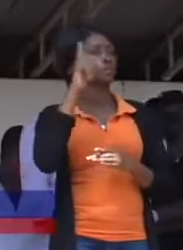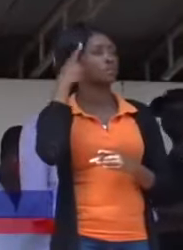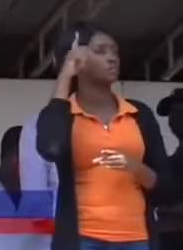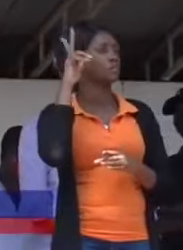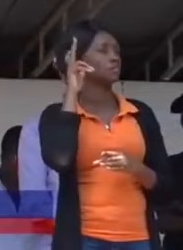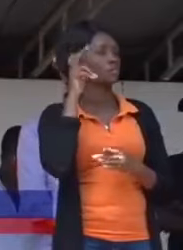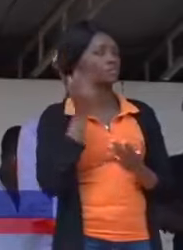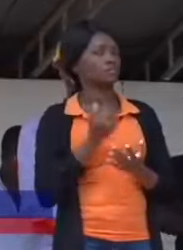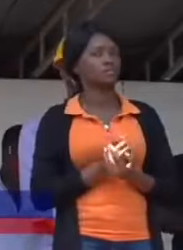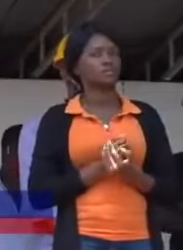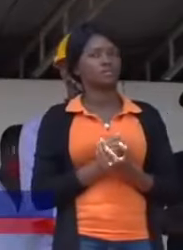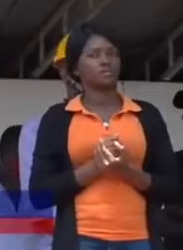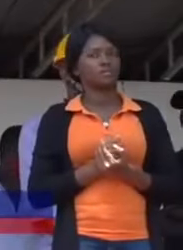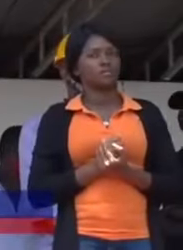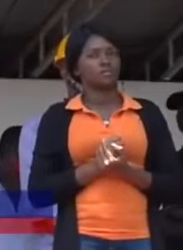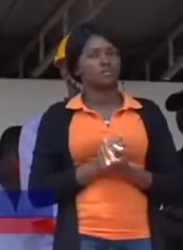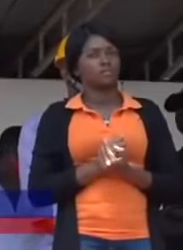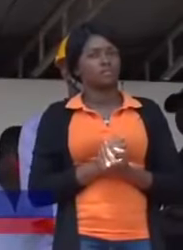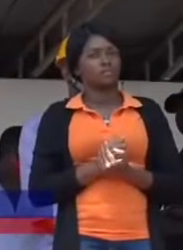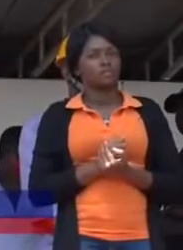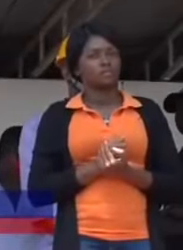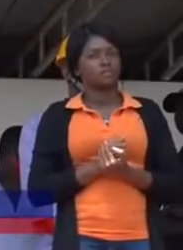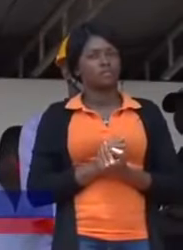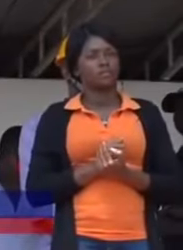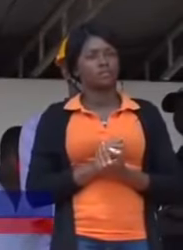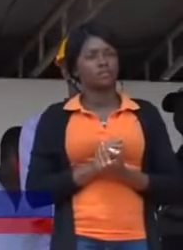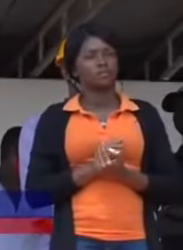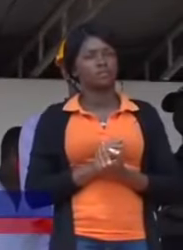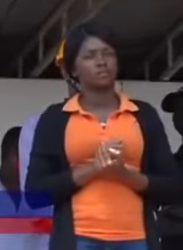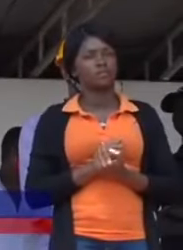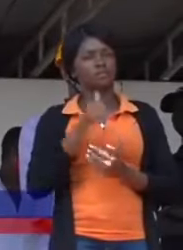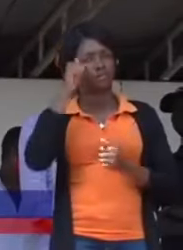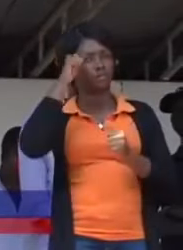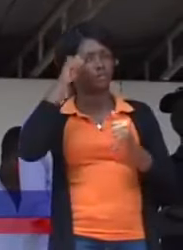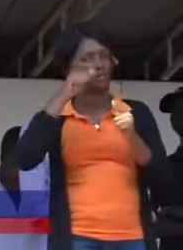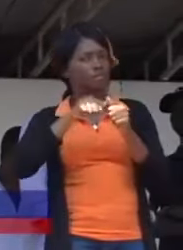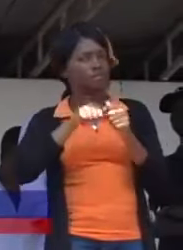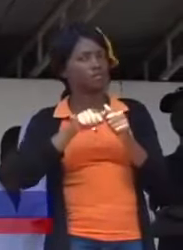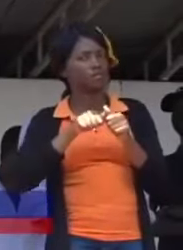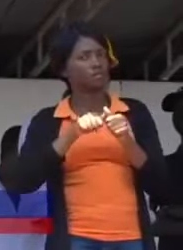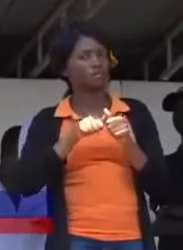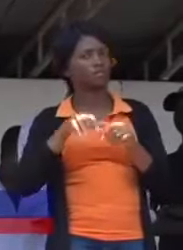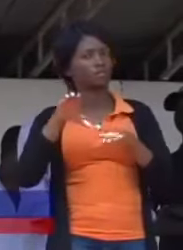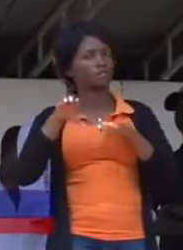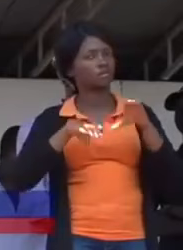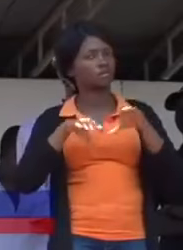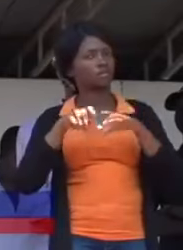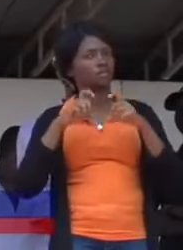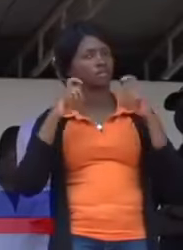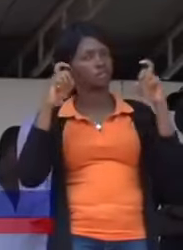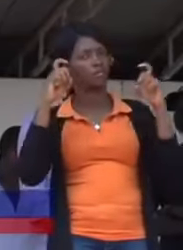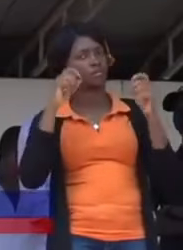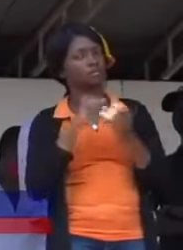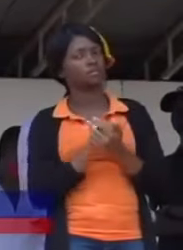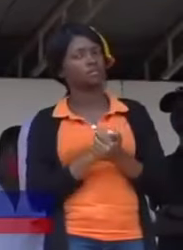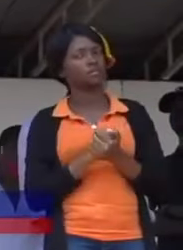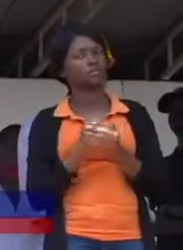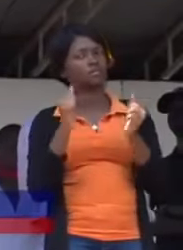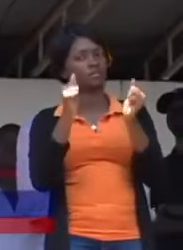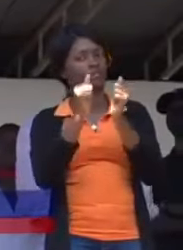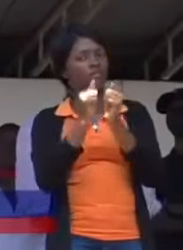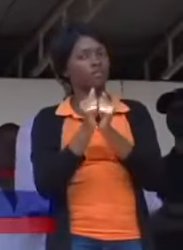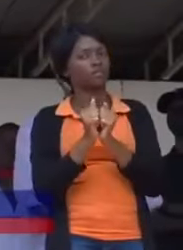téléphérique là. Besoin d'oreilles nous. Songez, nous faisons campagne, nous songez ça